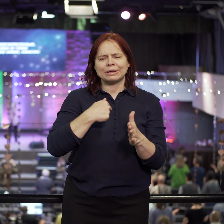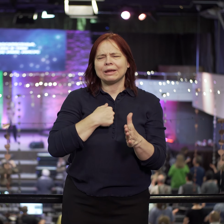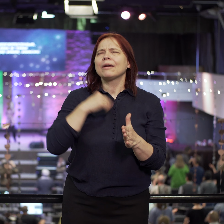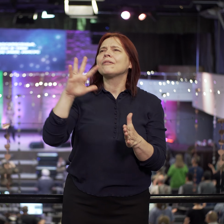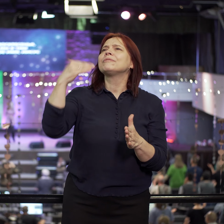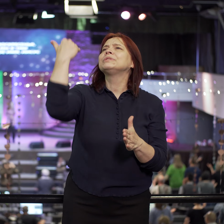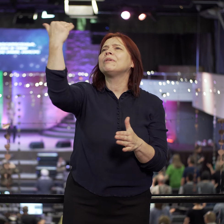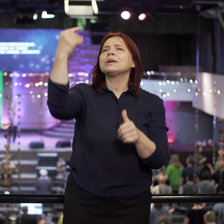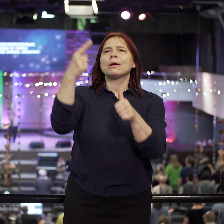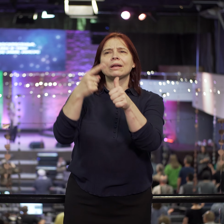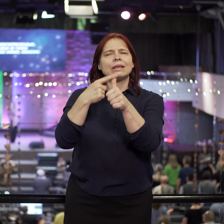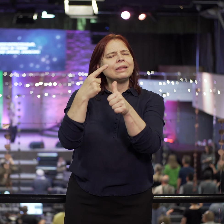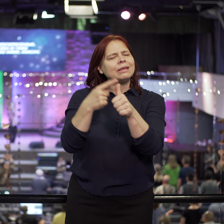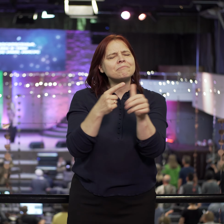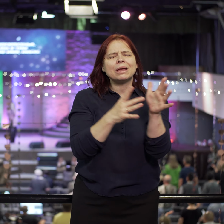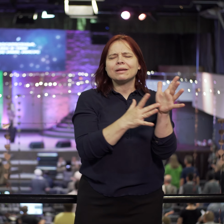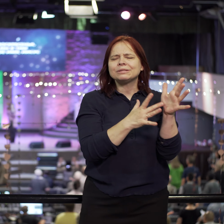Твое имя,